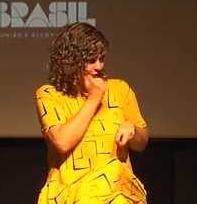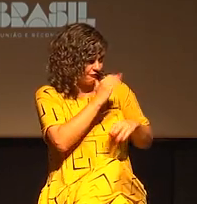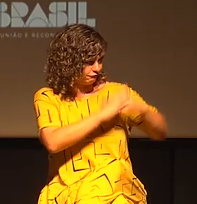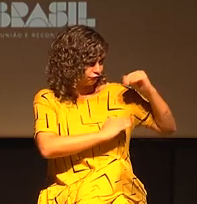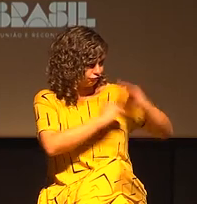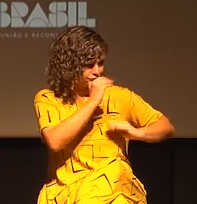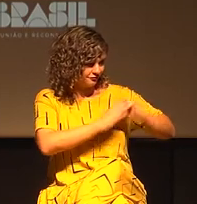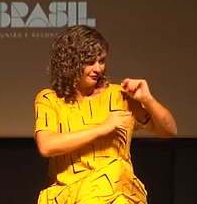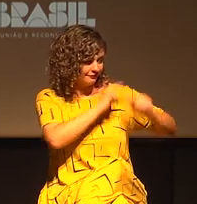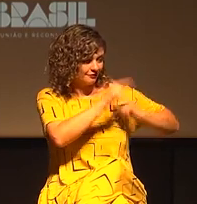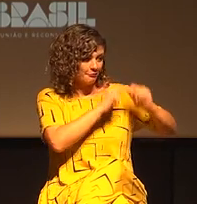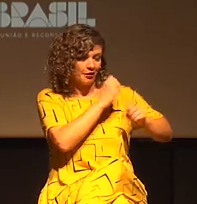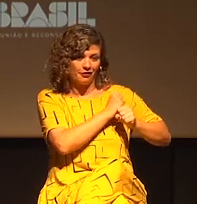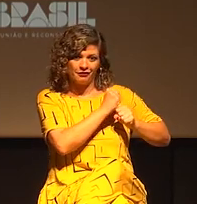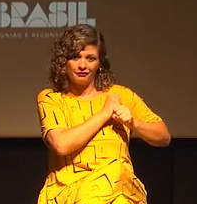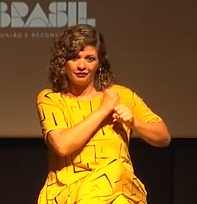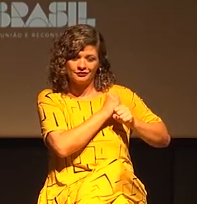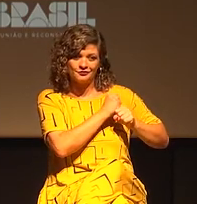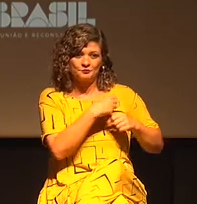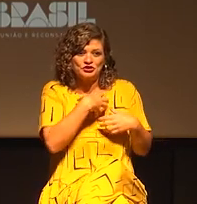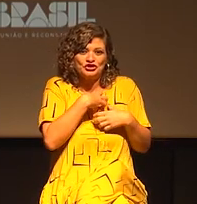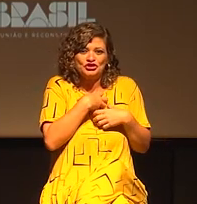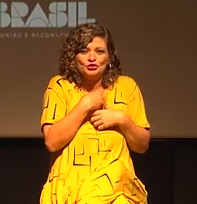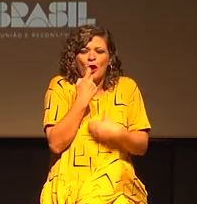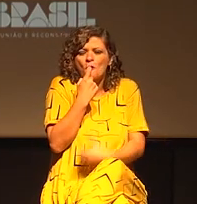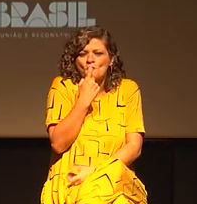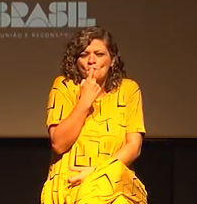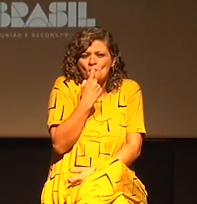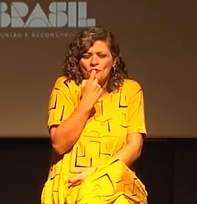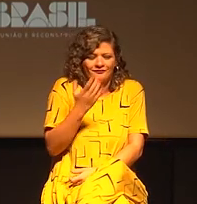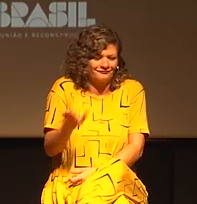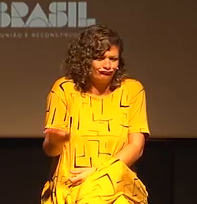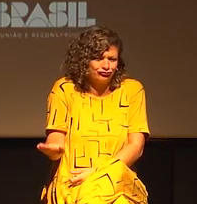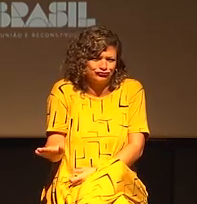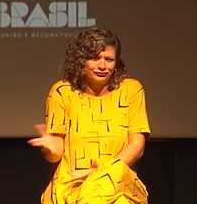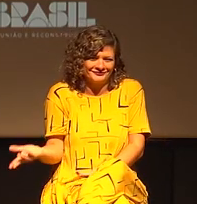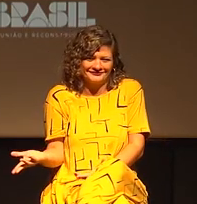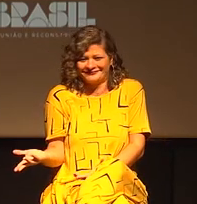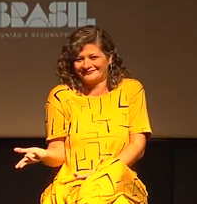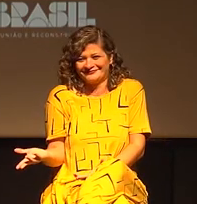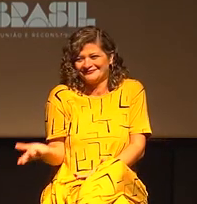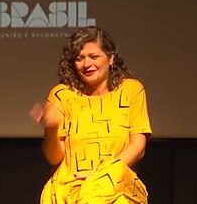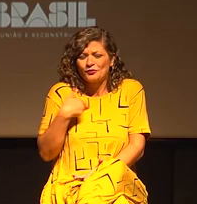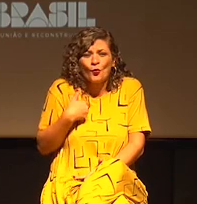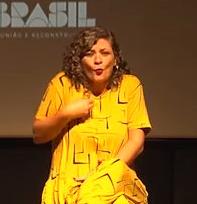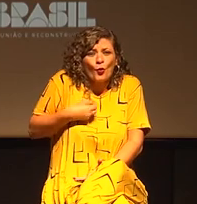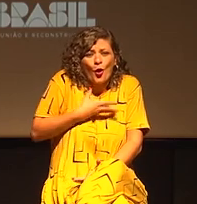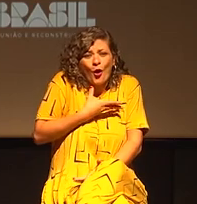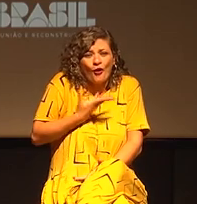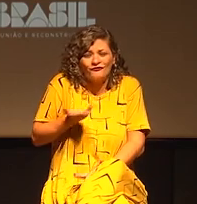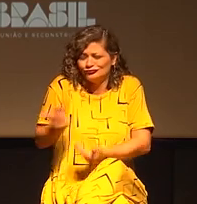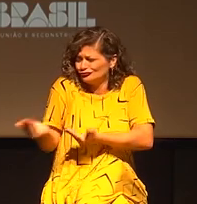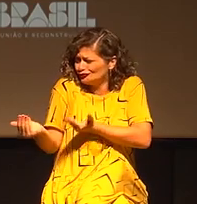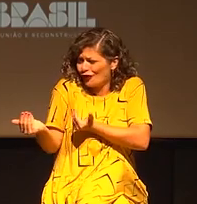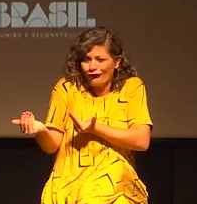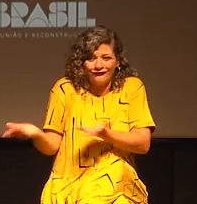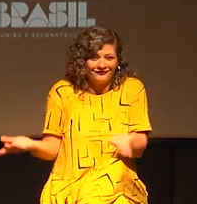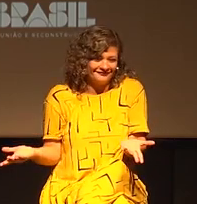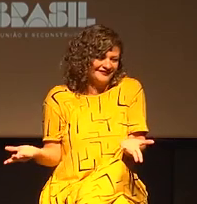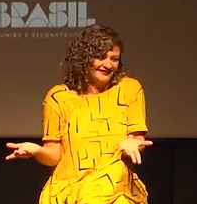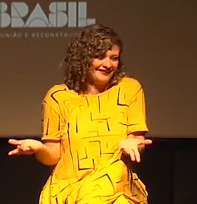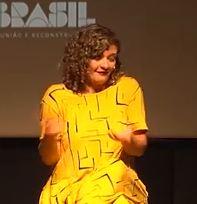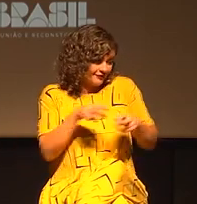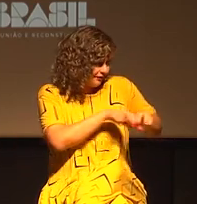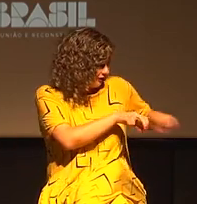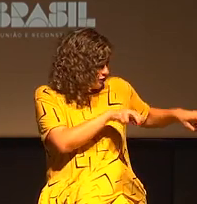trabalho tantos anos sinto uma criança uma novinha aqui mulheres estão é novinha é novinha